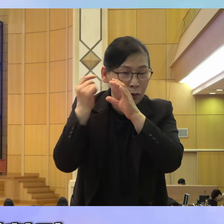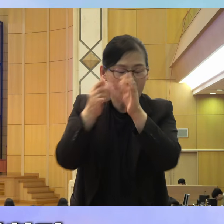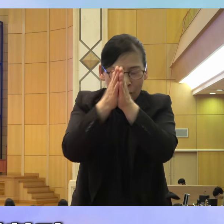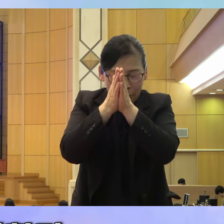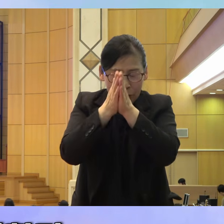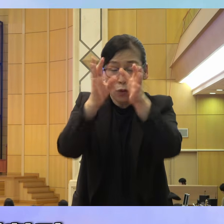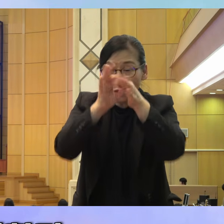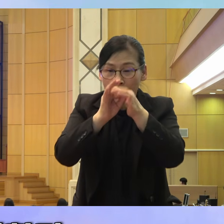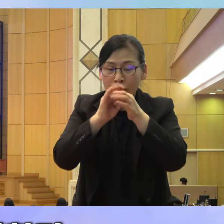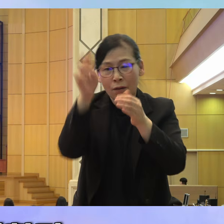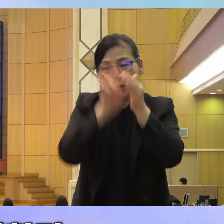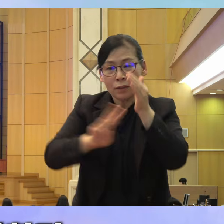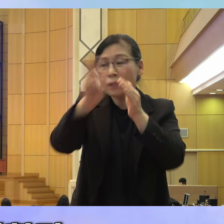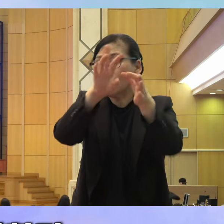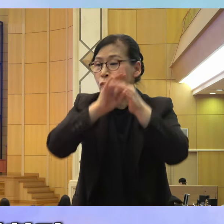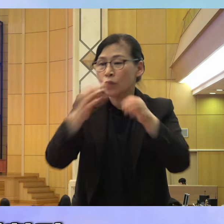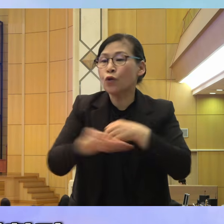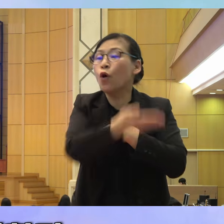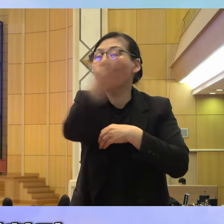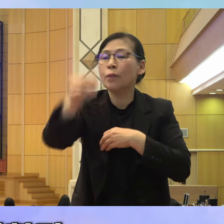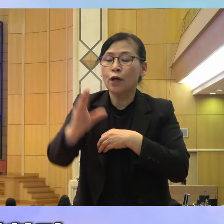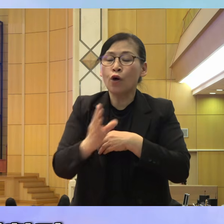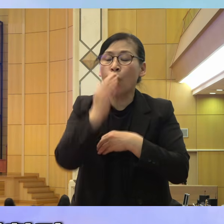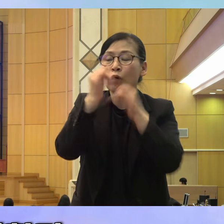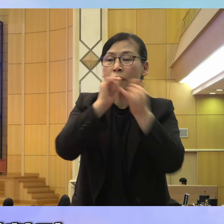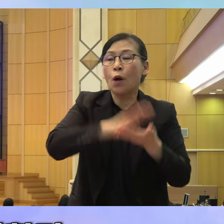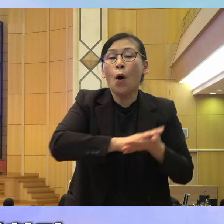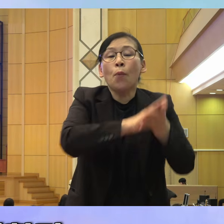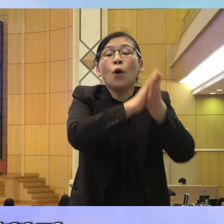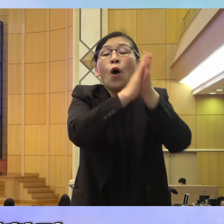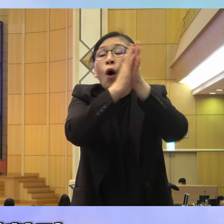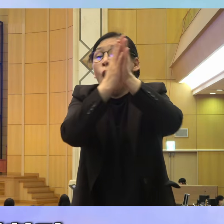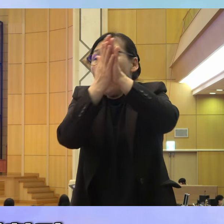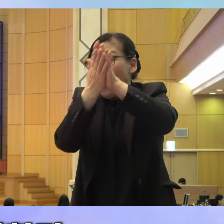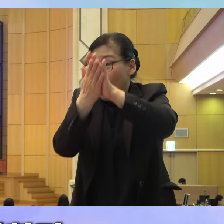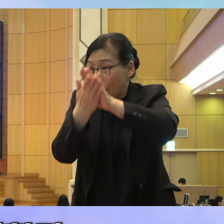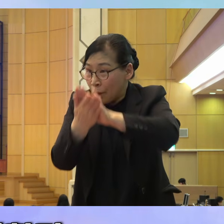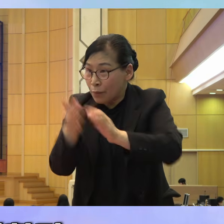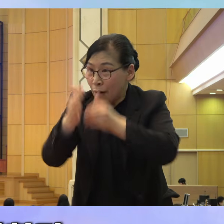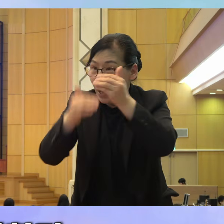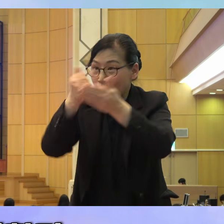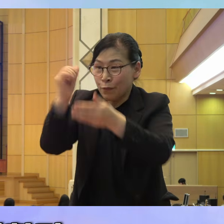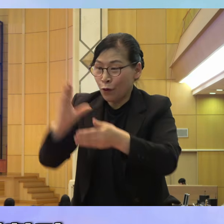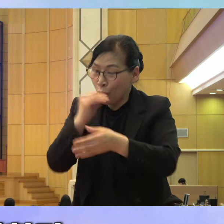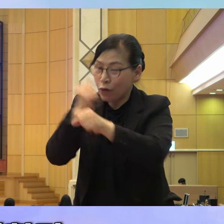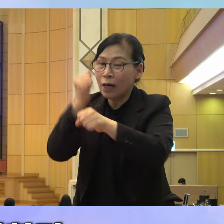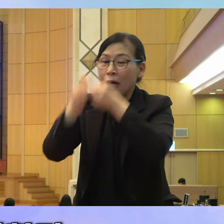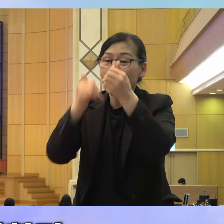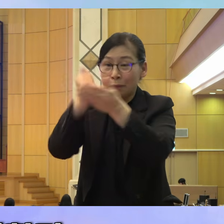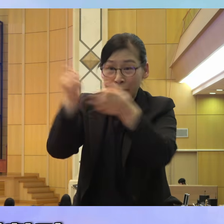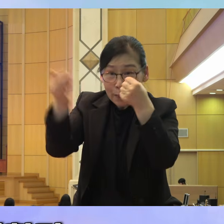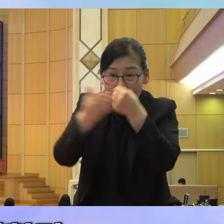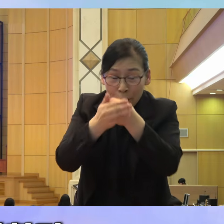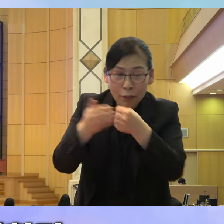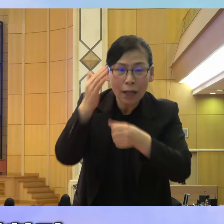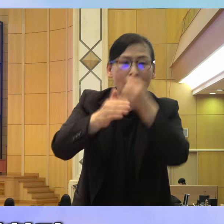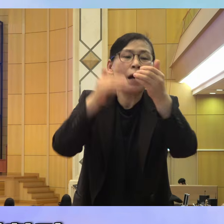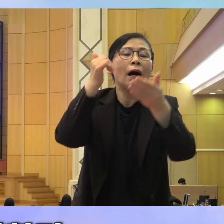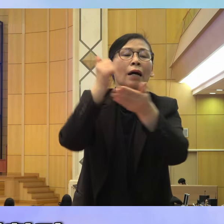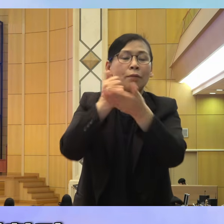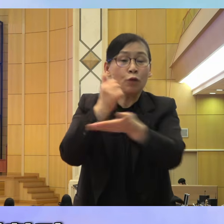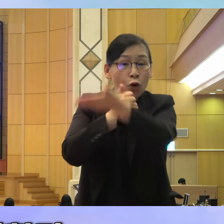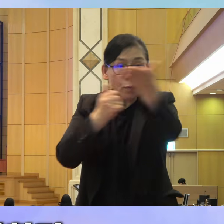기도를 통해서 찬양을 통해서 여러분이 거룩한 자가 되면 하나님이 거룩한 하나님인즉,